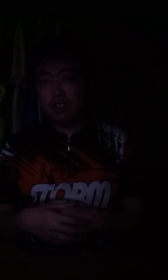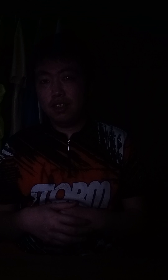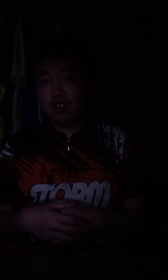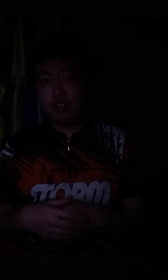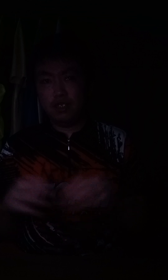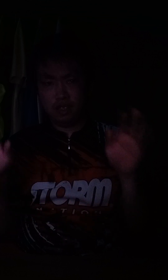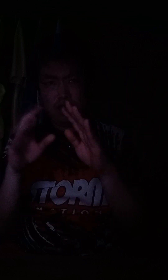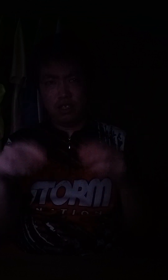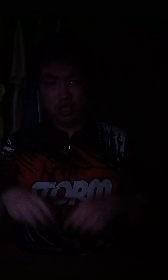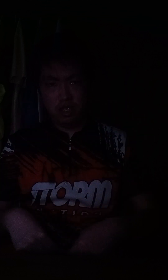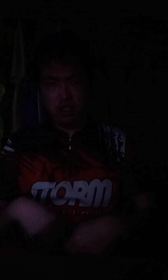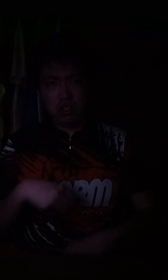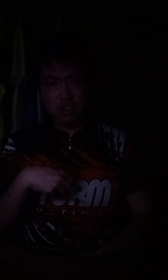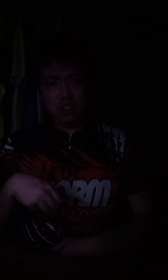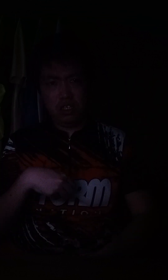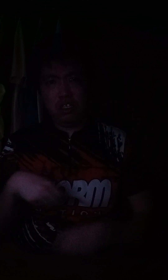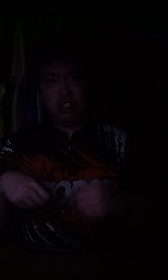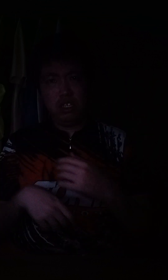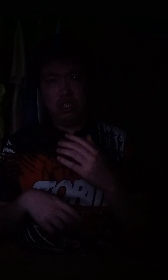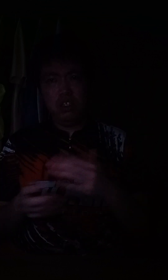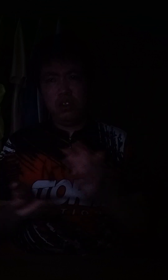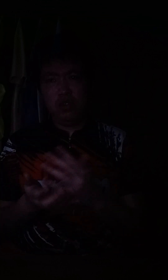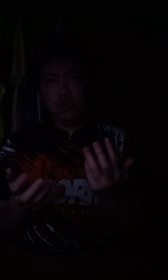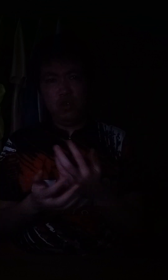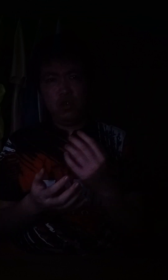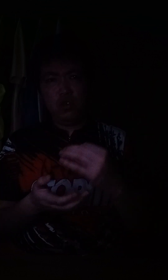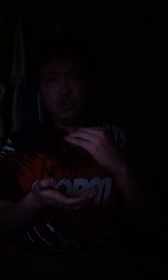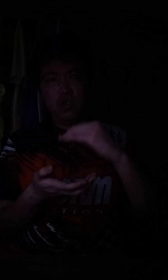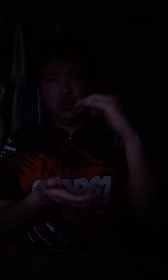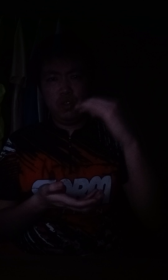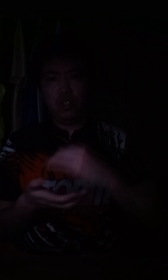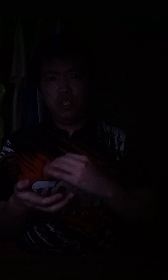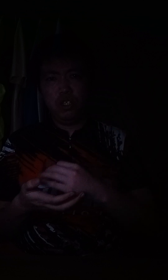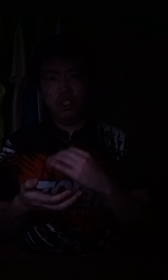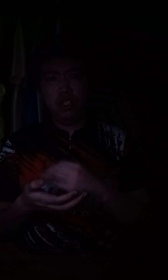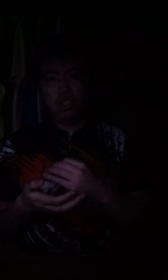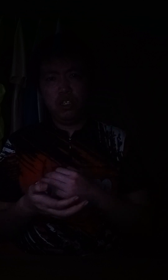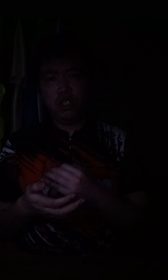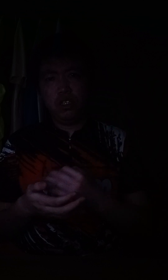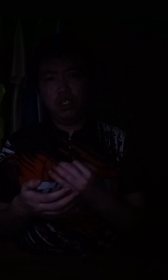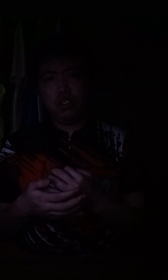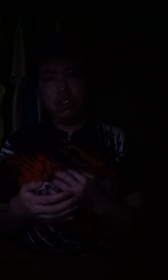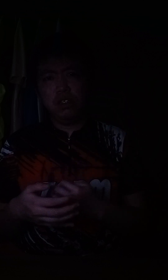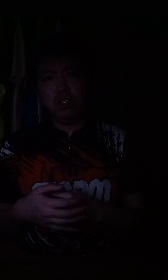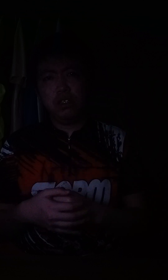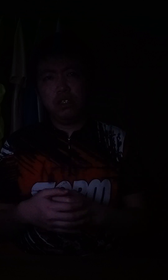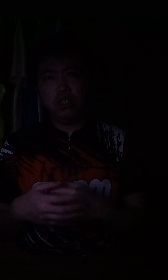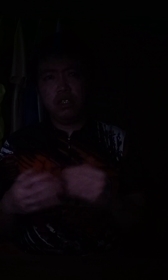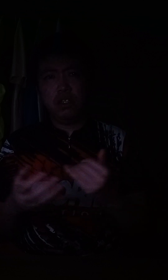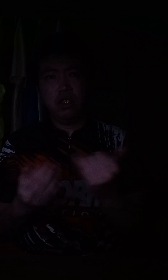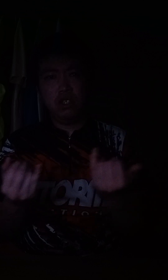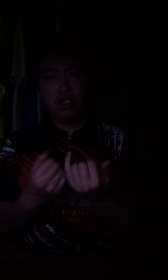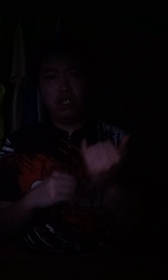밤에는 기저귀를 못 걸어주니까 이제 쌓이고 쌓이다 보니까 이제 기저귀가 용량이 잘 넘친